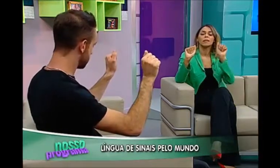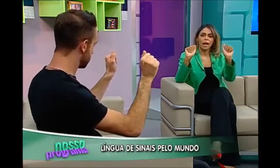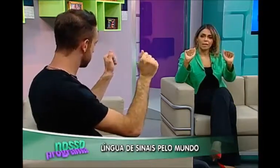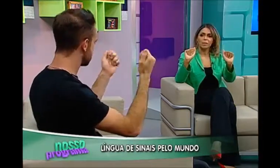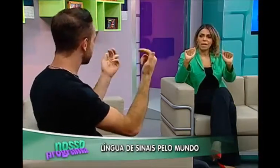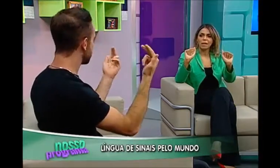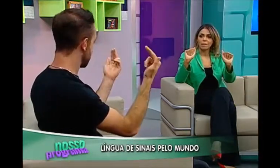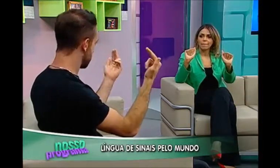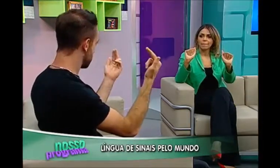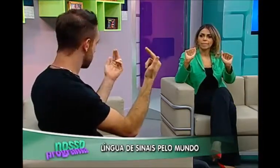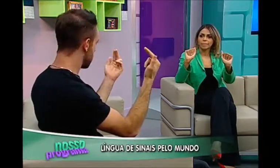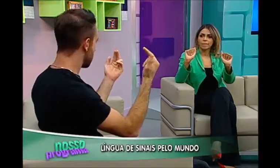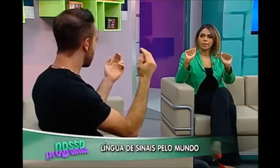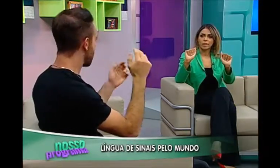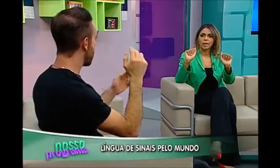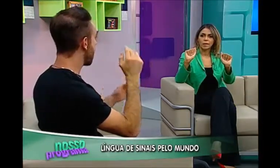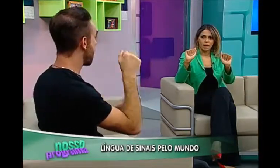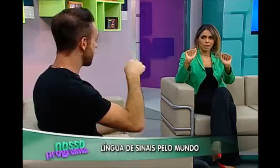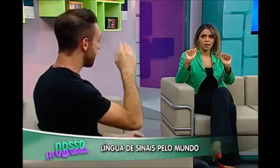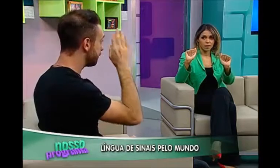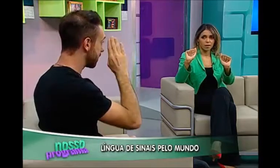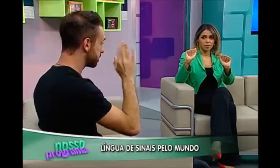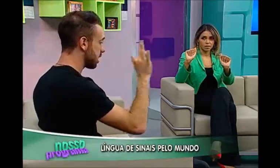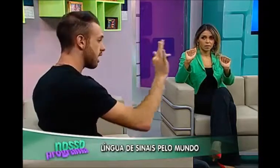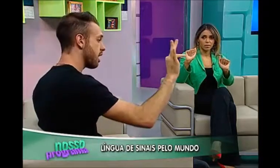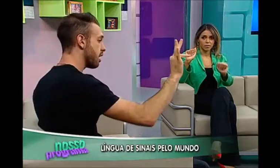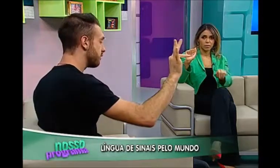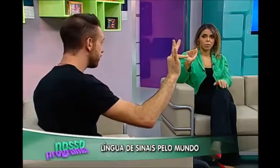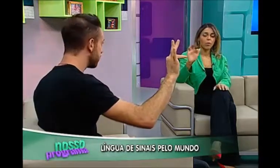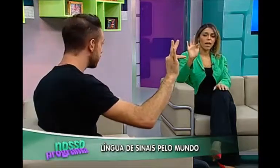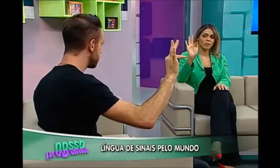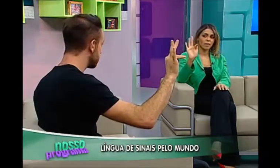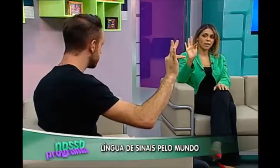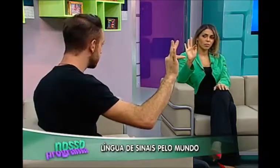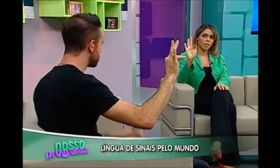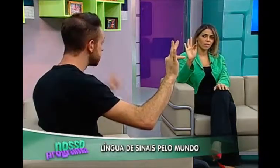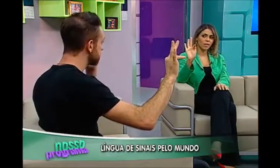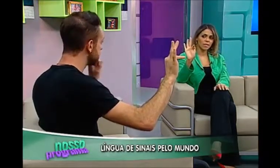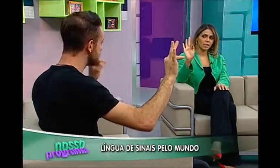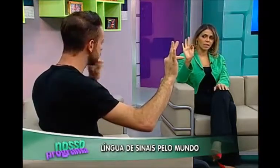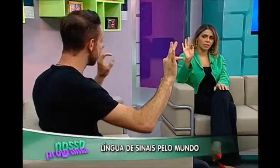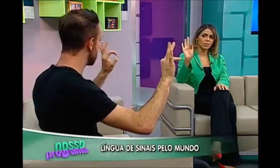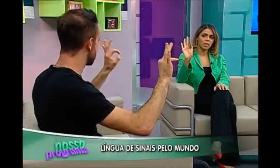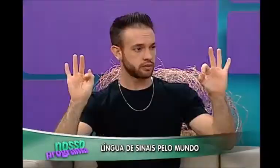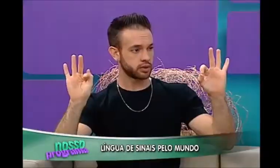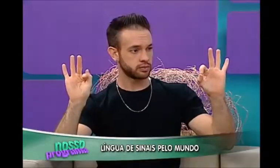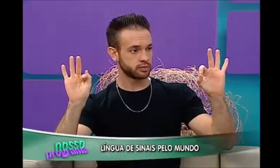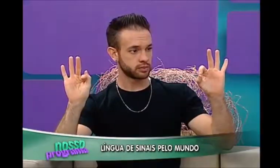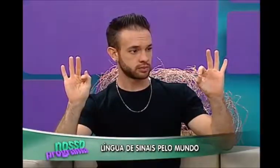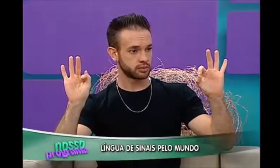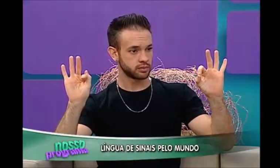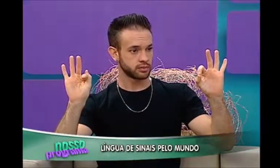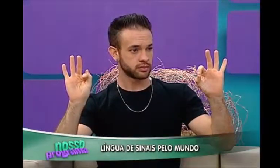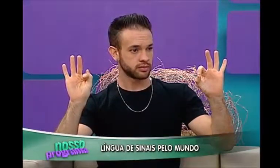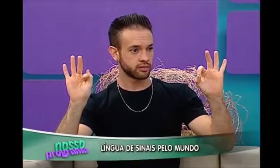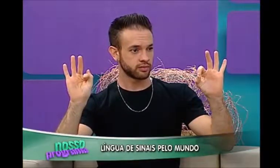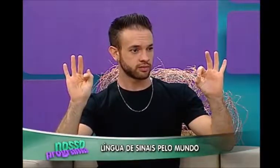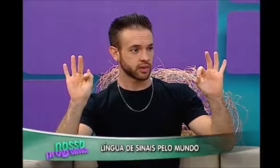A também. Igual. O F aqui no Brasil é assim, nos Estados Unidos é assim.